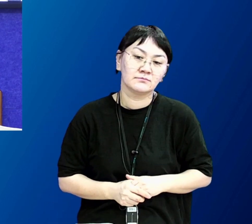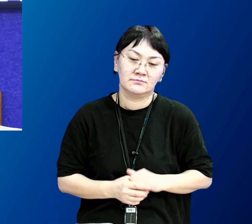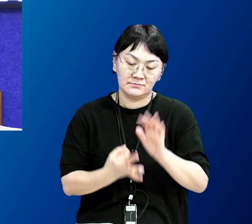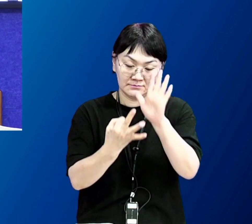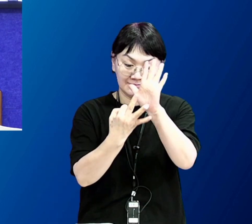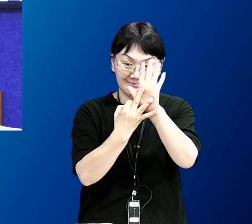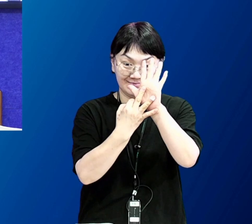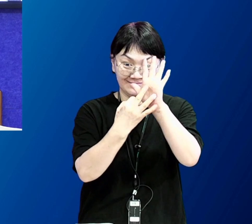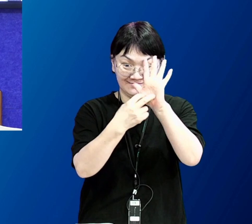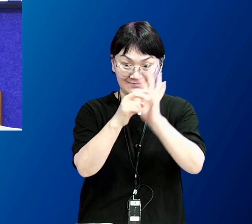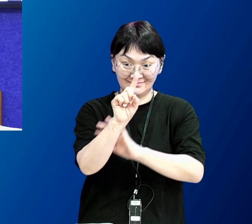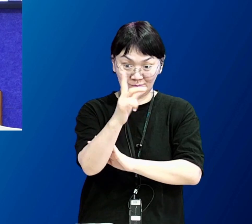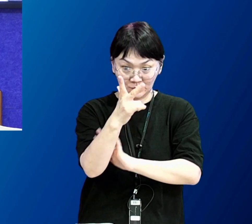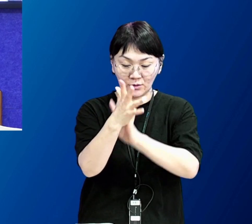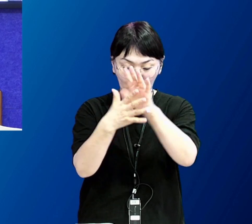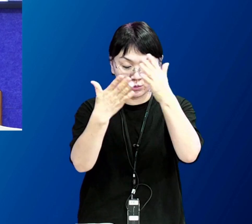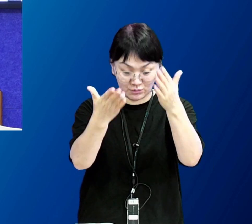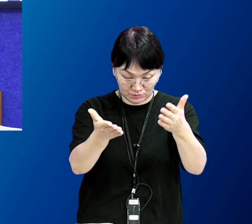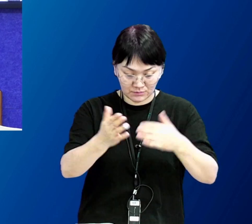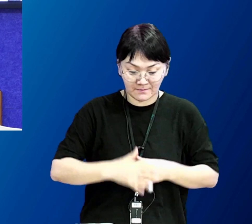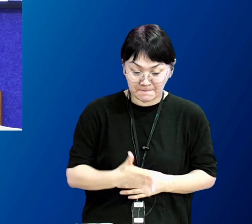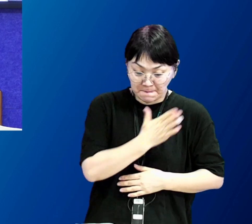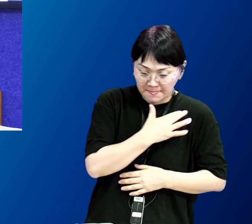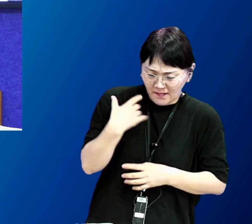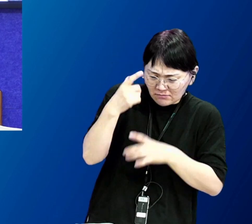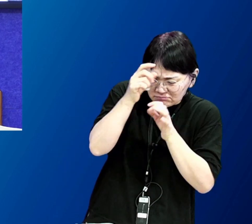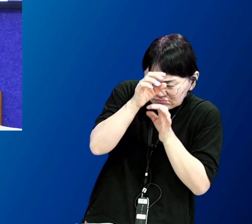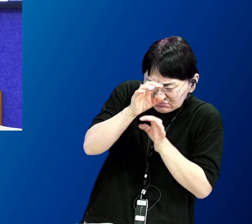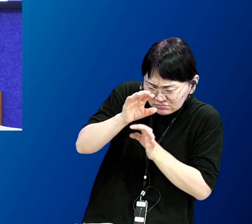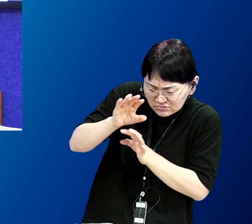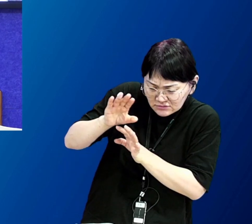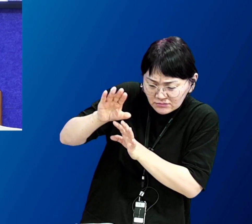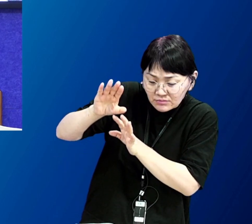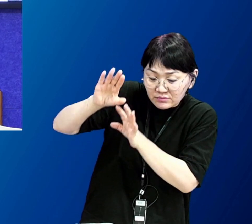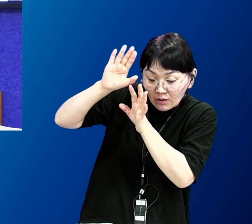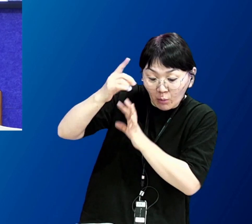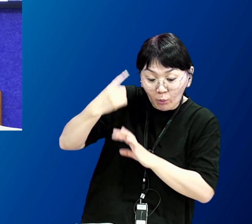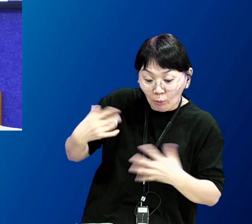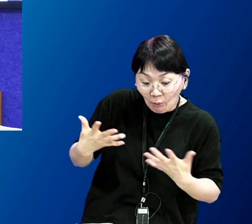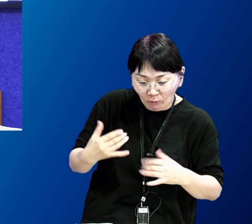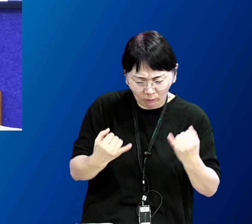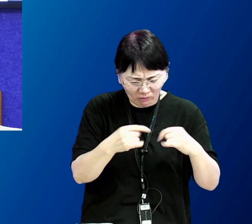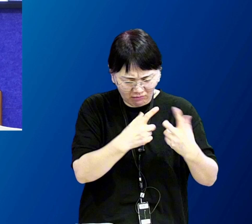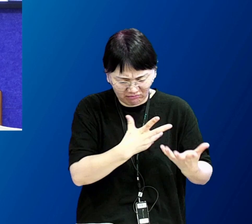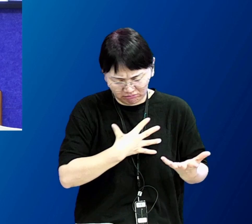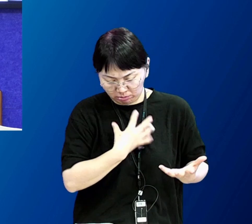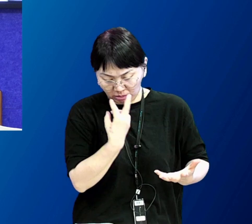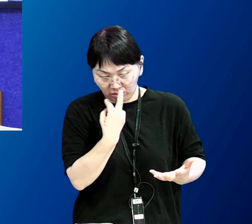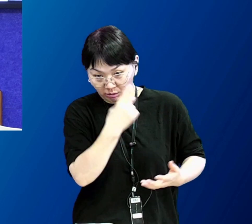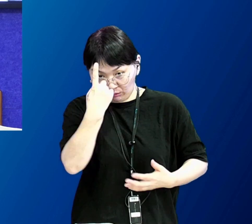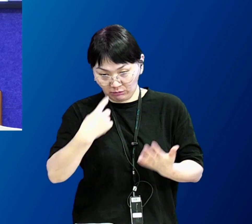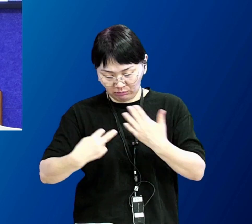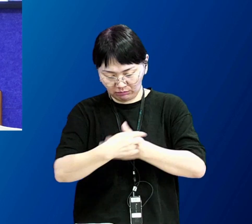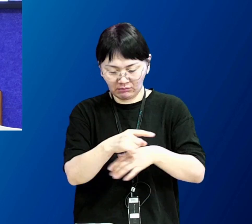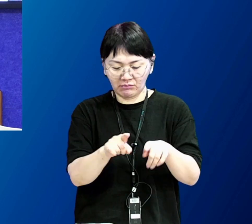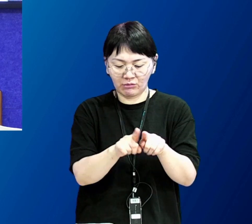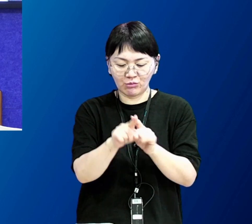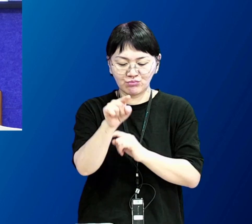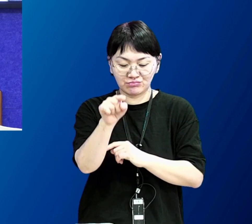8:13. Би уншиж өгье. Эзнээс эмээхүйн ёрийн мөг үзэн ядах явдал юм